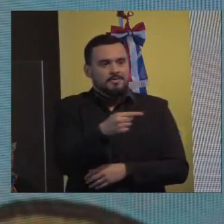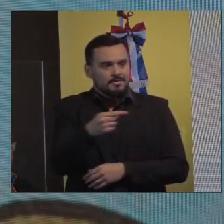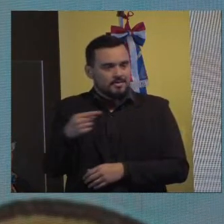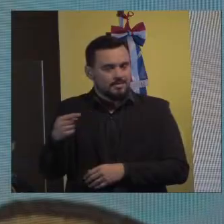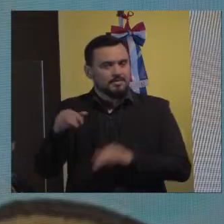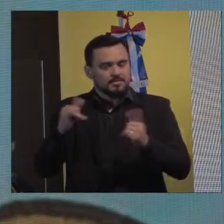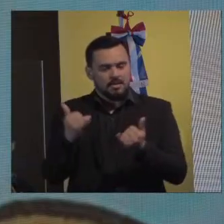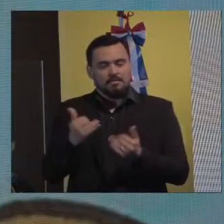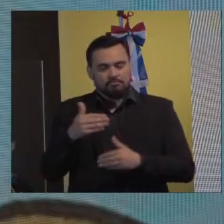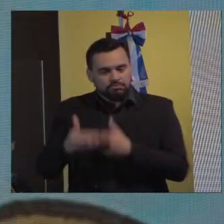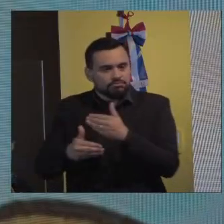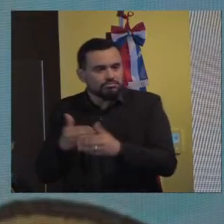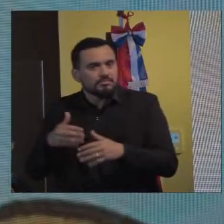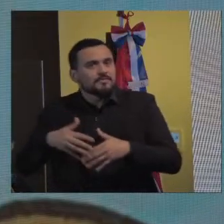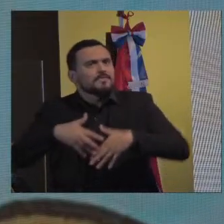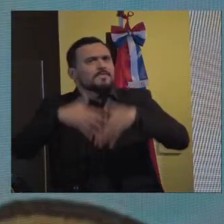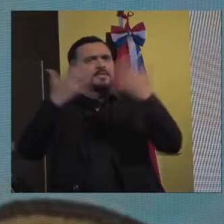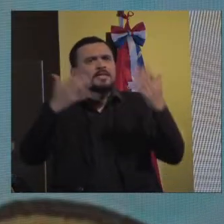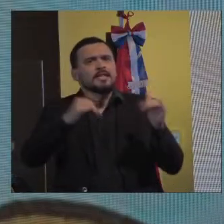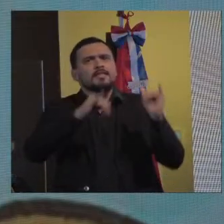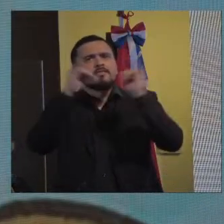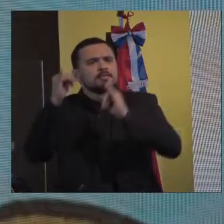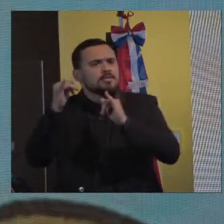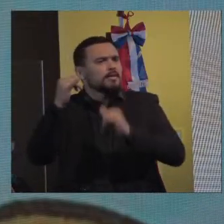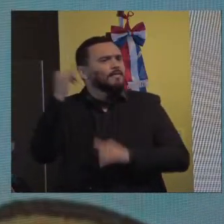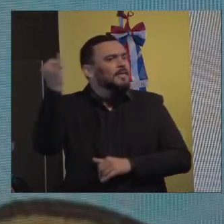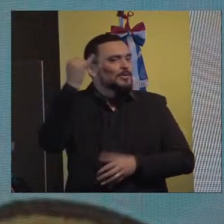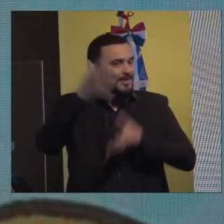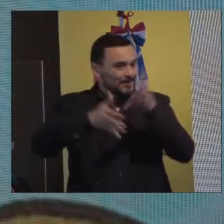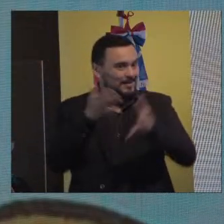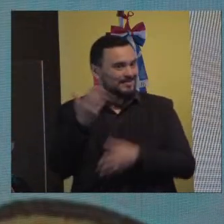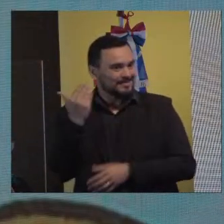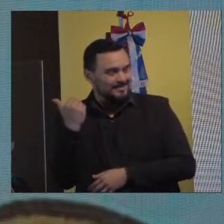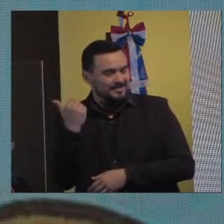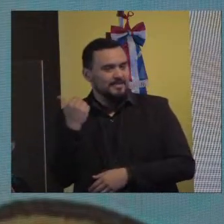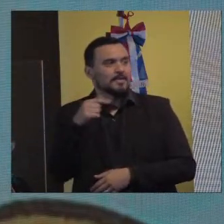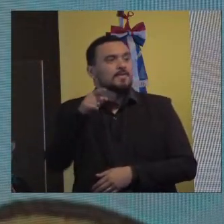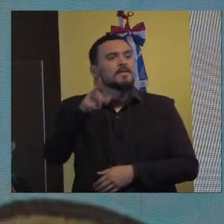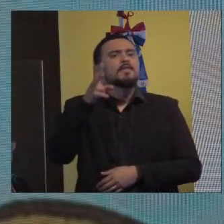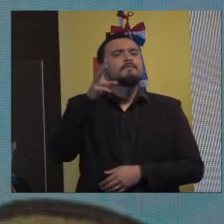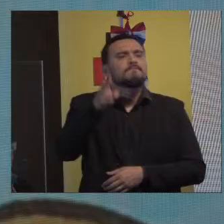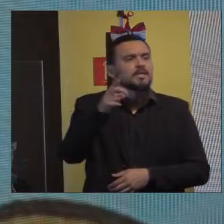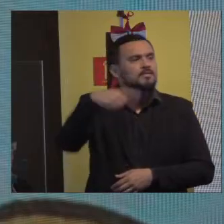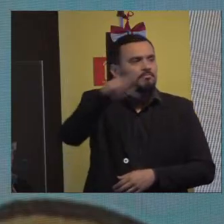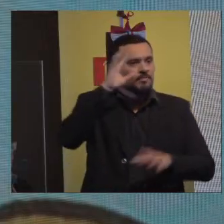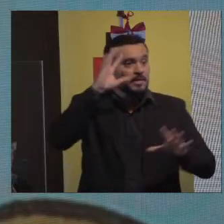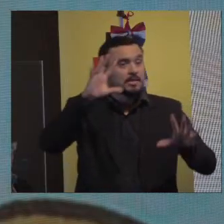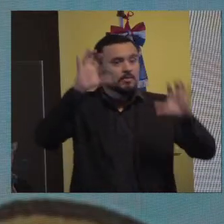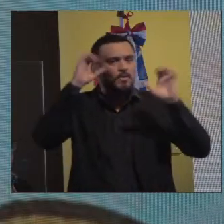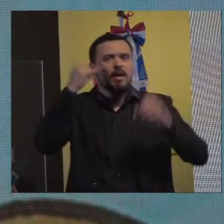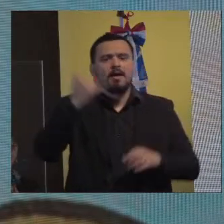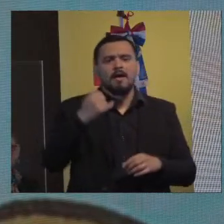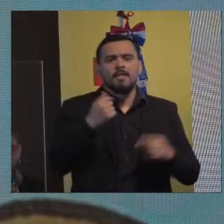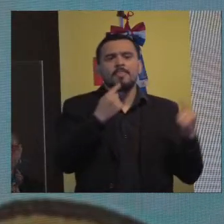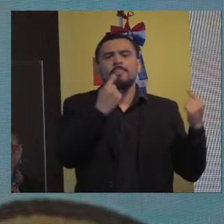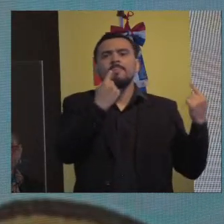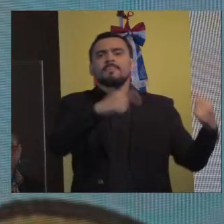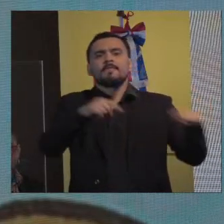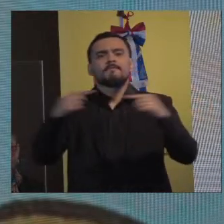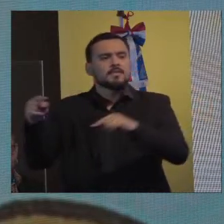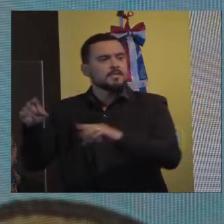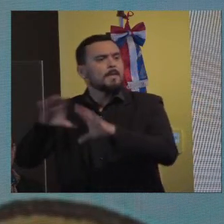celebrado el Día Internacional de las Lenguas de Señas, una fecha que nos recuerda que la diversidad lingüística del